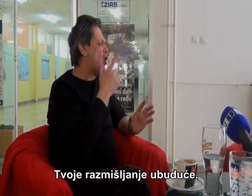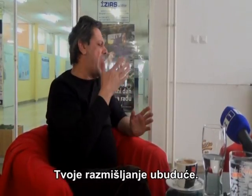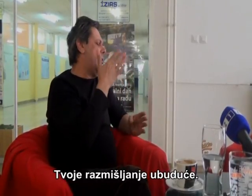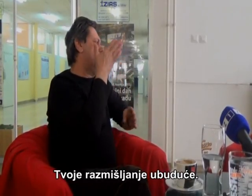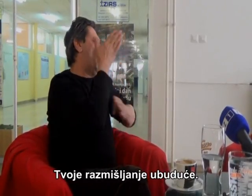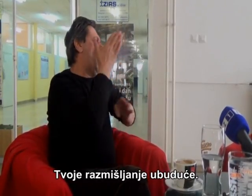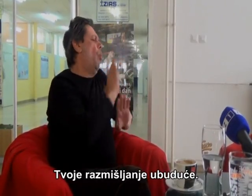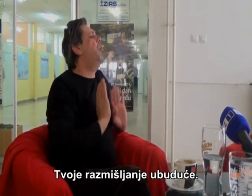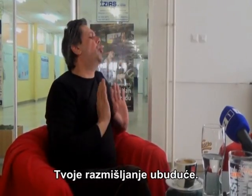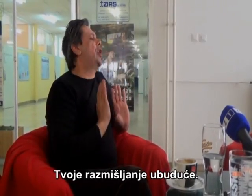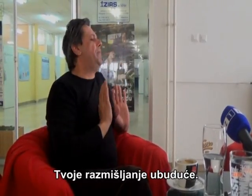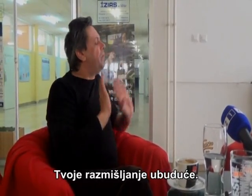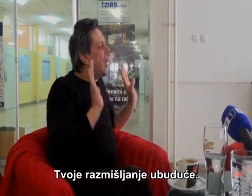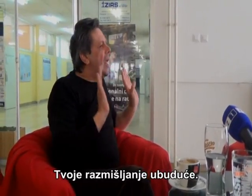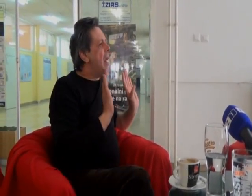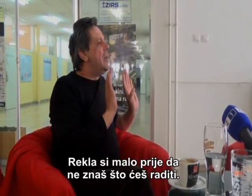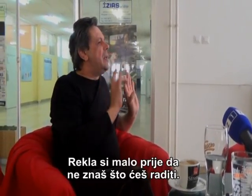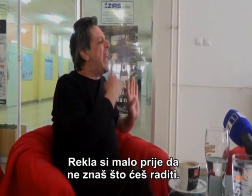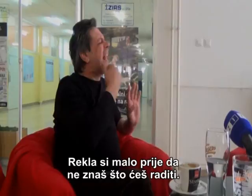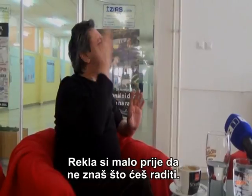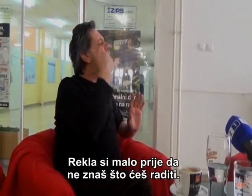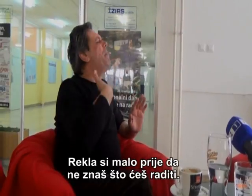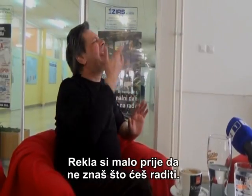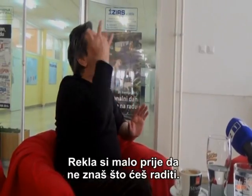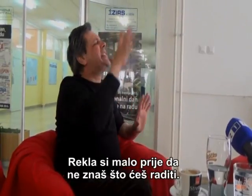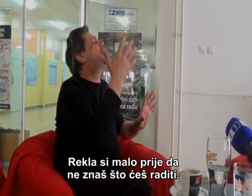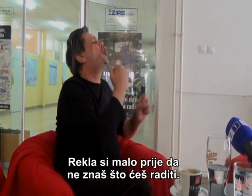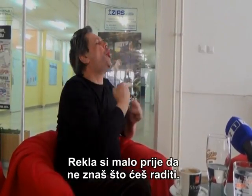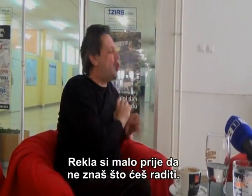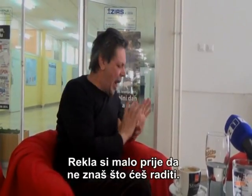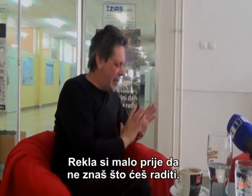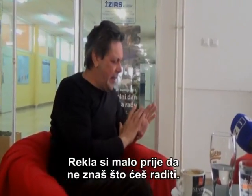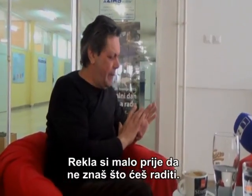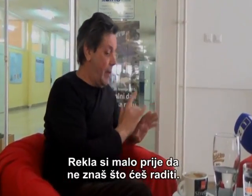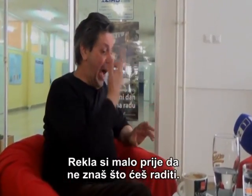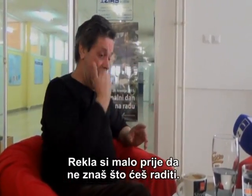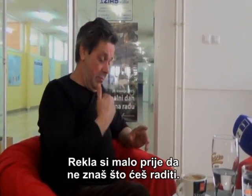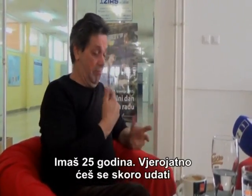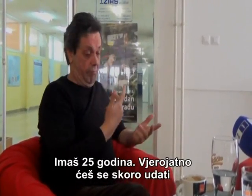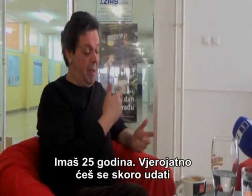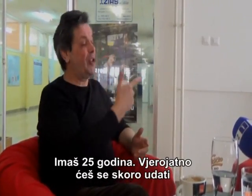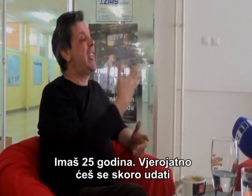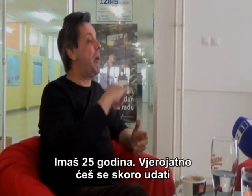Tvoje razmišljanje buduće. Rekla si malo prije da ne znaš što ćeš raditi, ali imaš 25